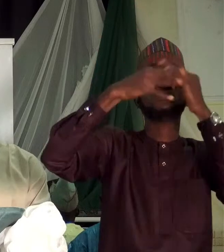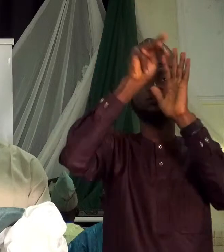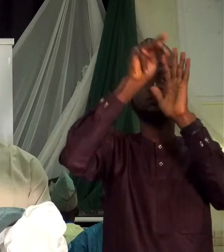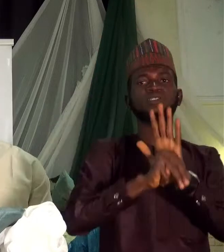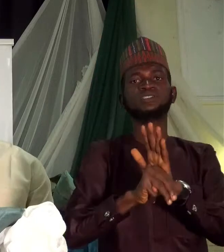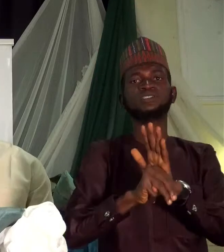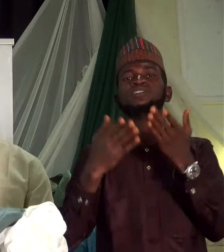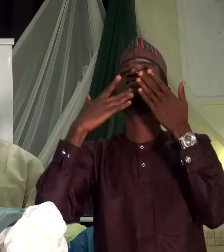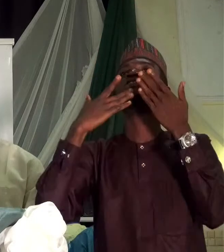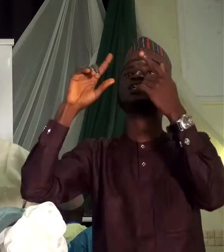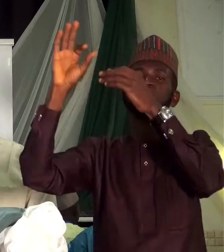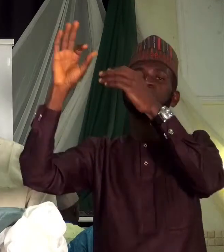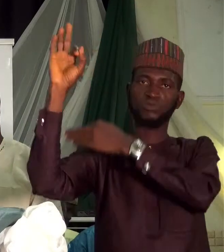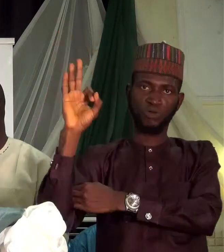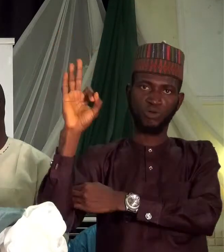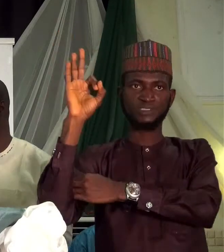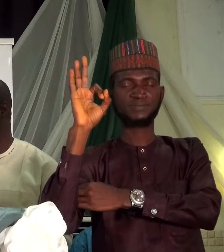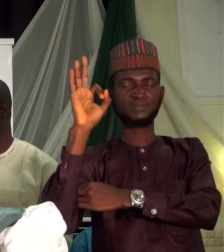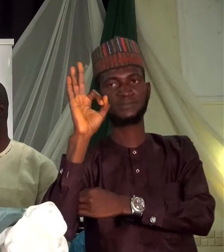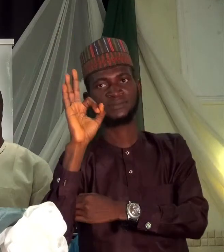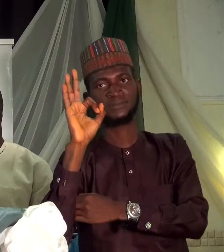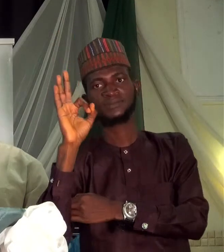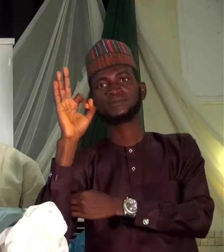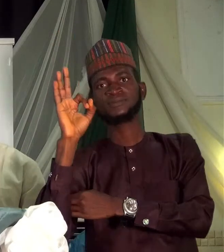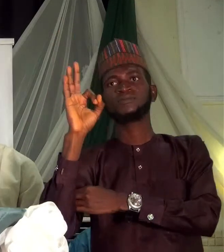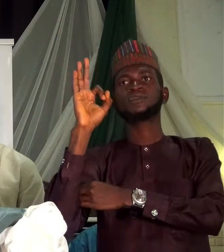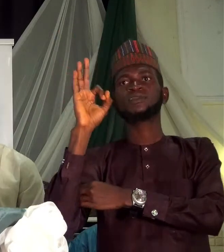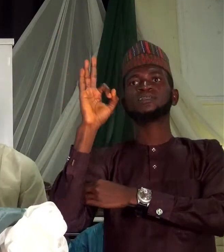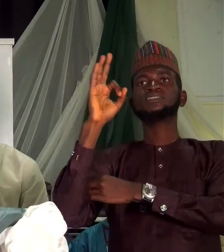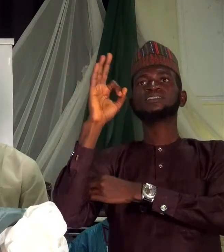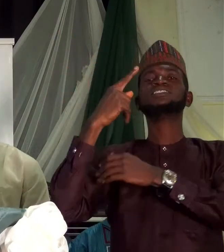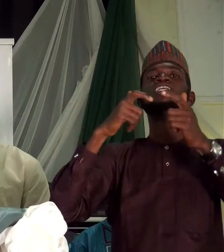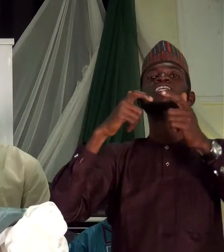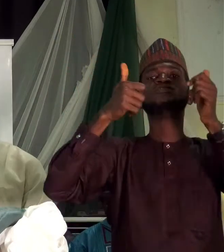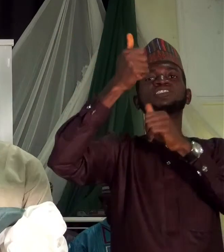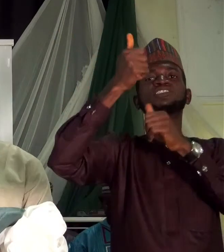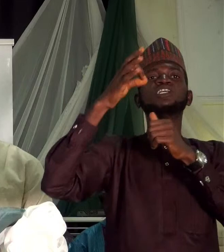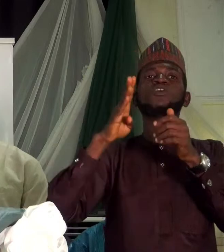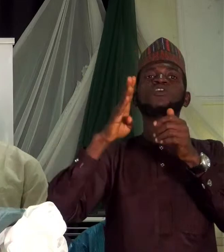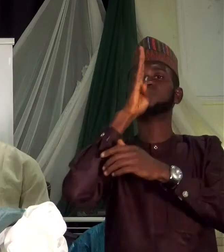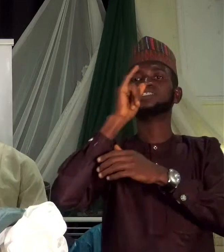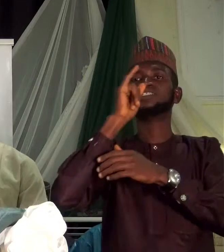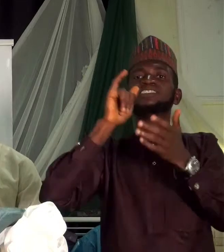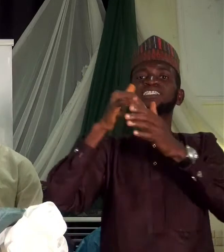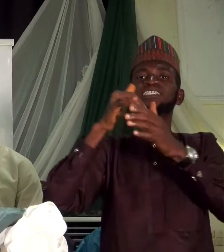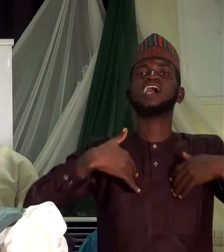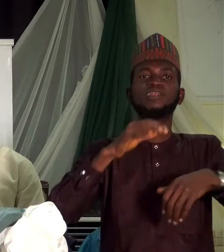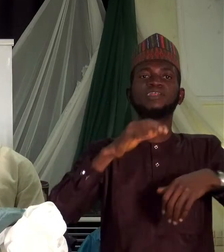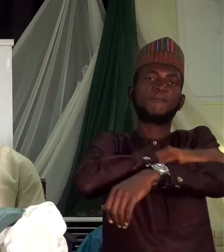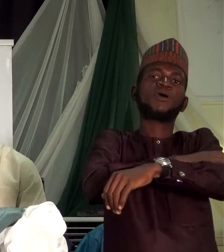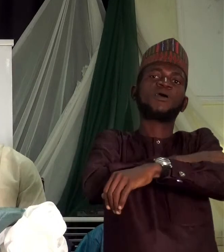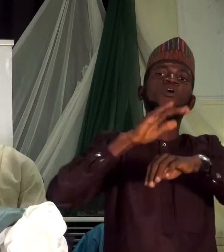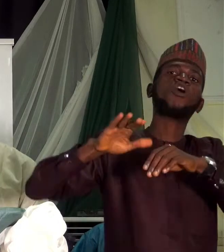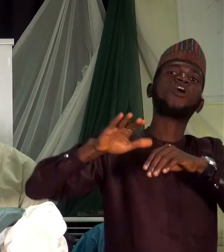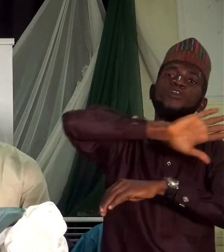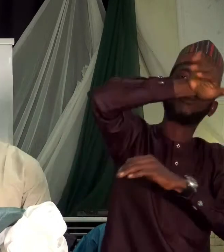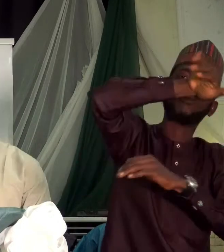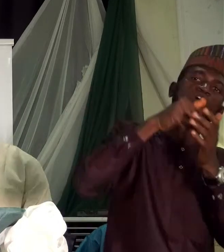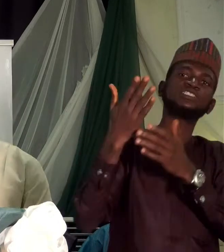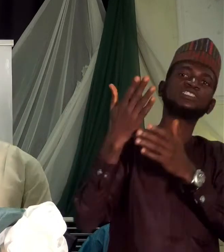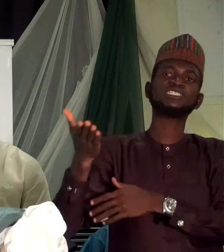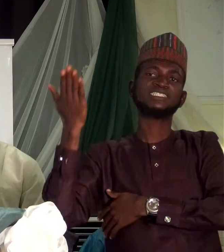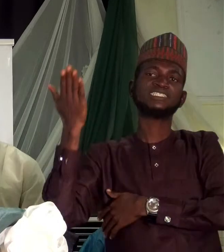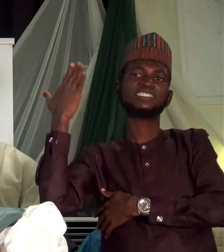أقبل نفهم الله أباوا أبا لك ولا لديك بلي أسان الله قبل لوري ونقبو أبا أنا أبو ني أبا